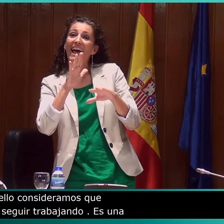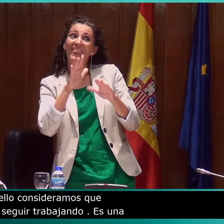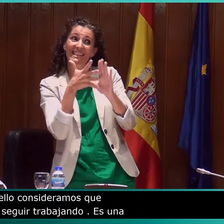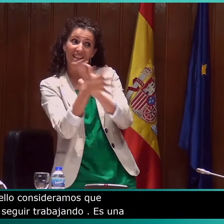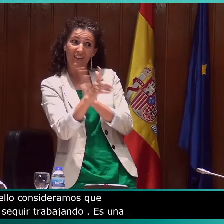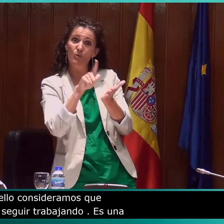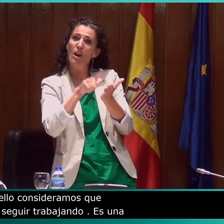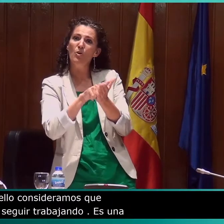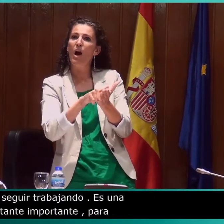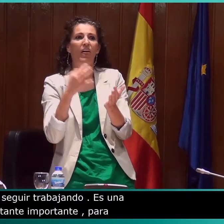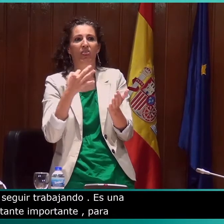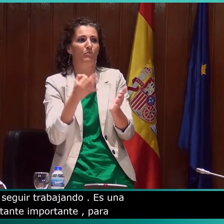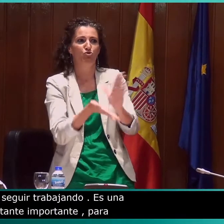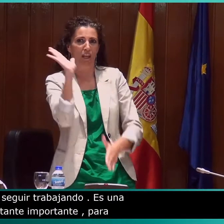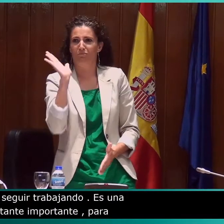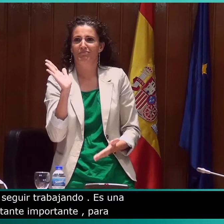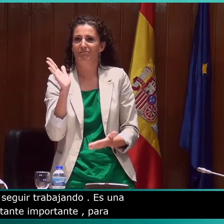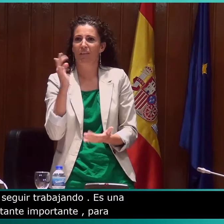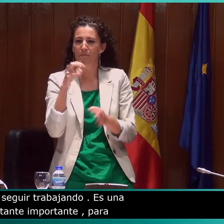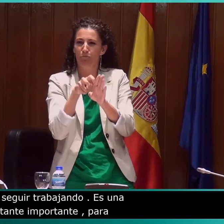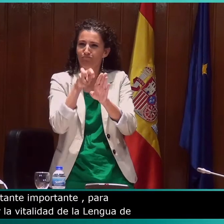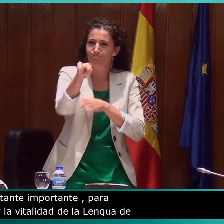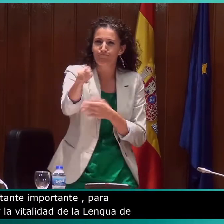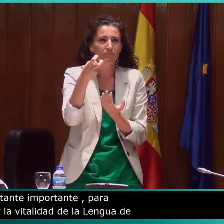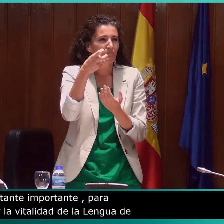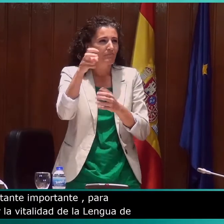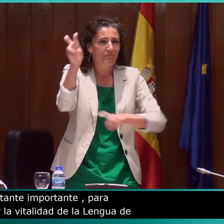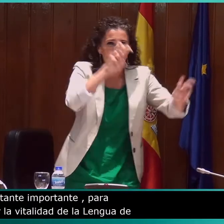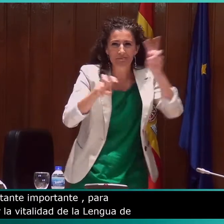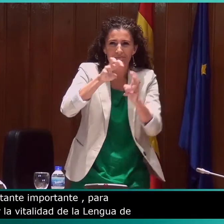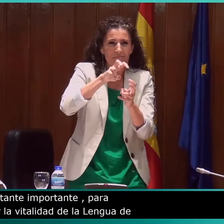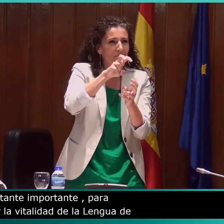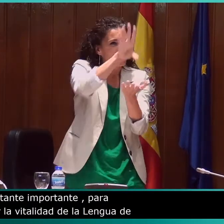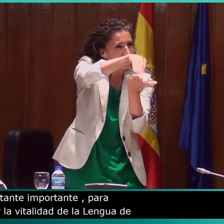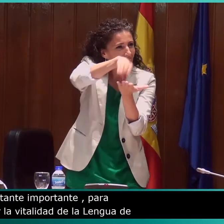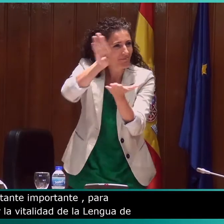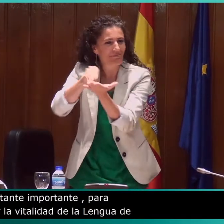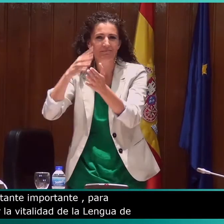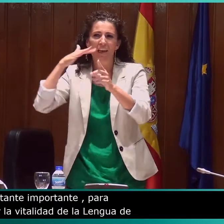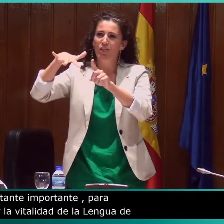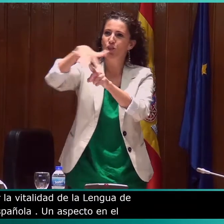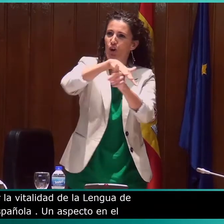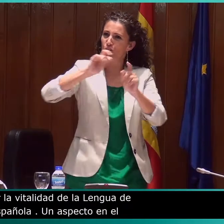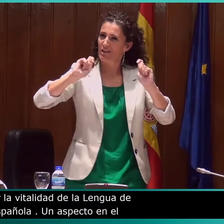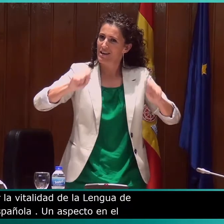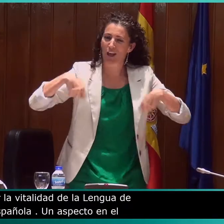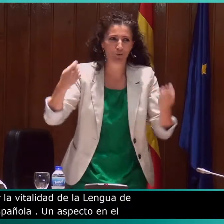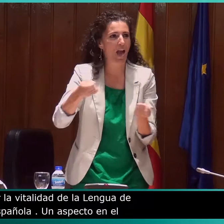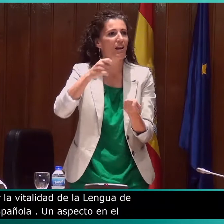descripción una gramática descriptiva pero para poder desarrollar esa tarea Tenemos que salir fuera tenemos que